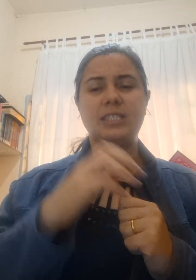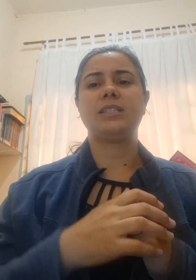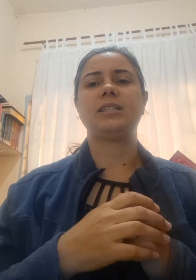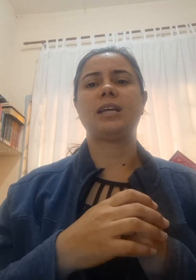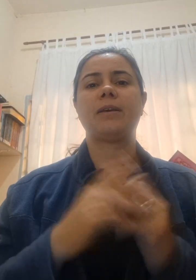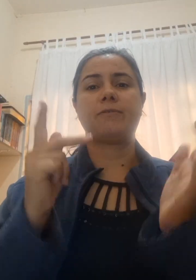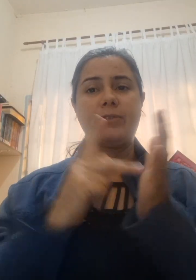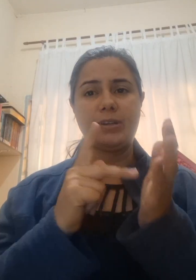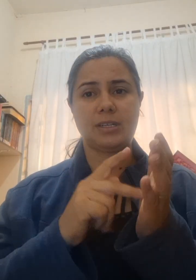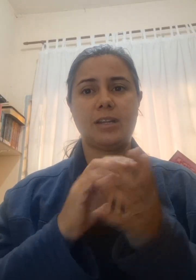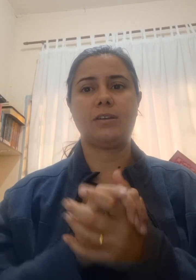Quinta verdade.